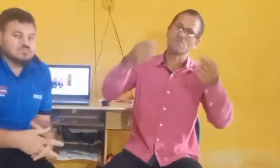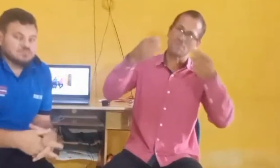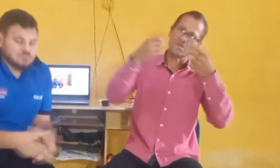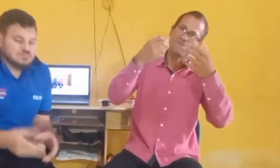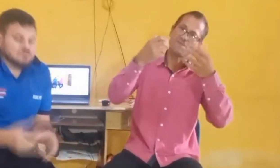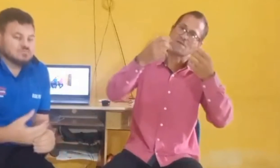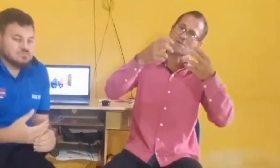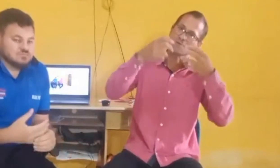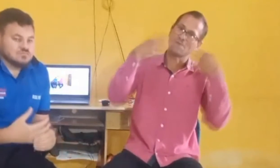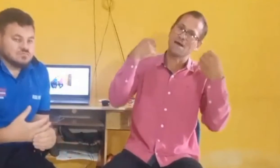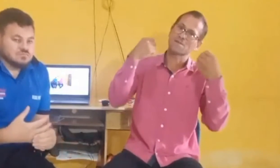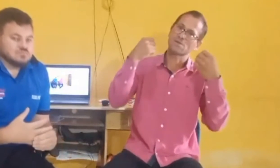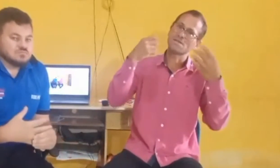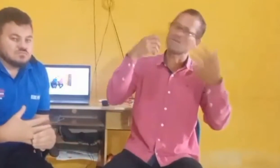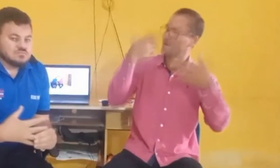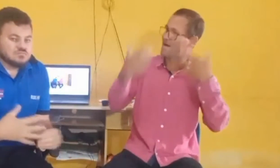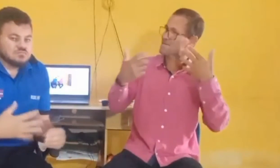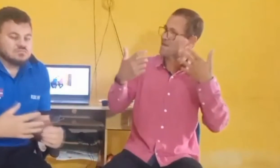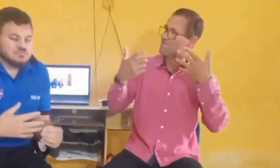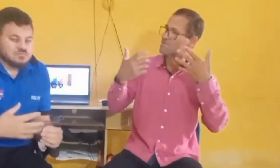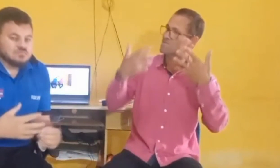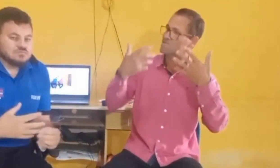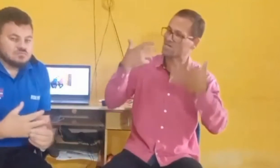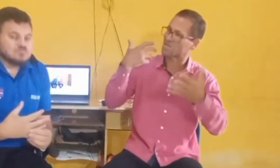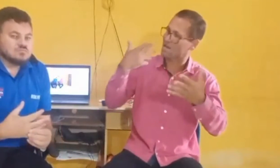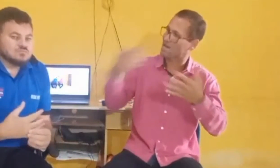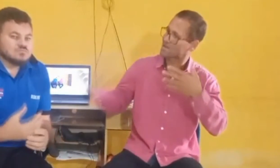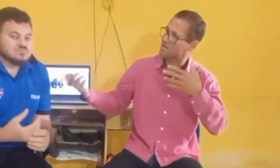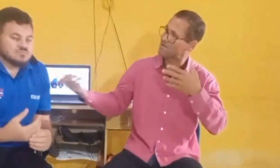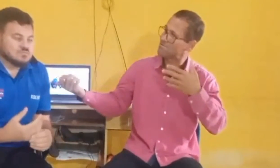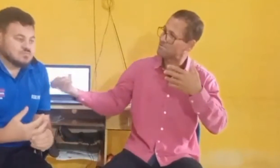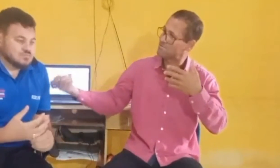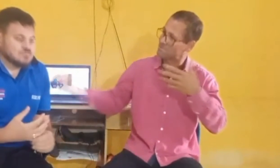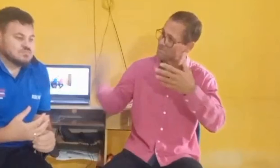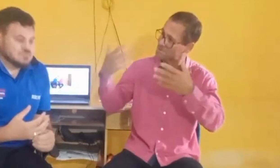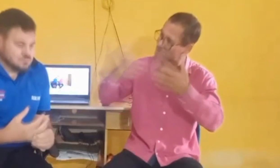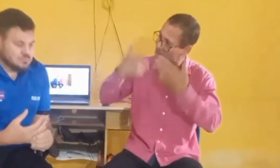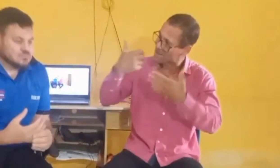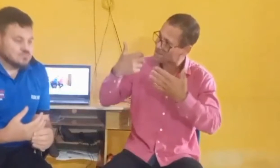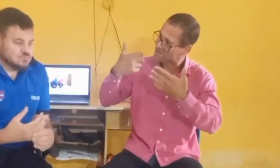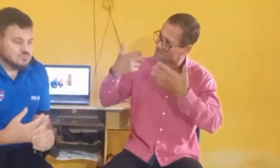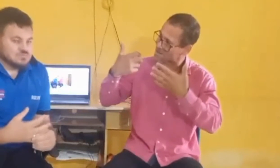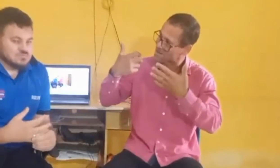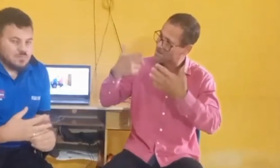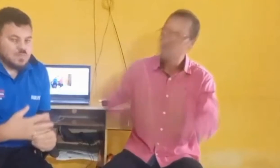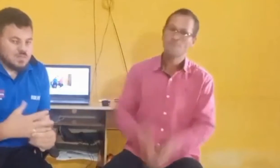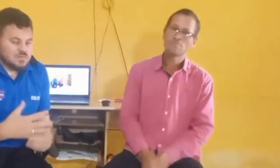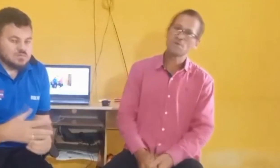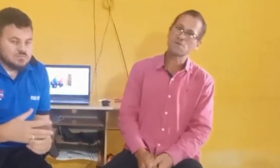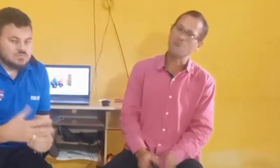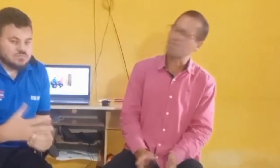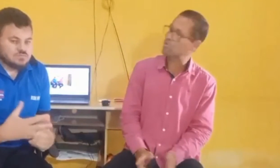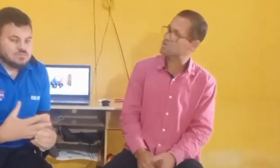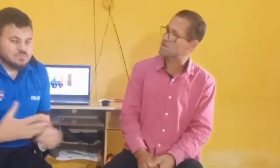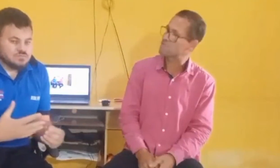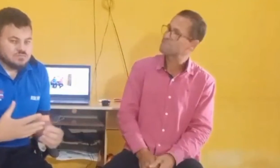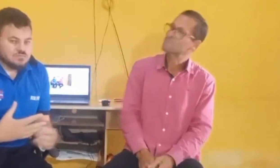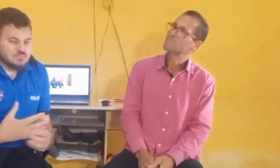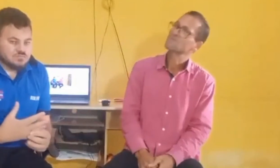de 24 horas de março só dentro da minha casa. Às vezes, quando chega a gente lá, até eu costumo usar, entendeu? Meus irmãos, quando